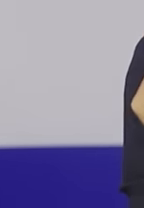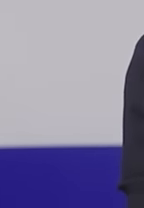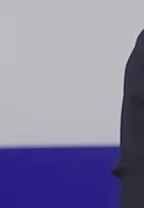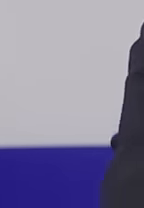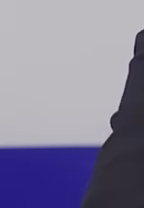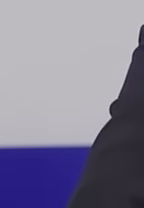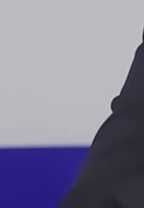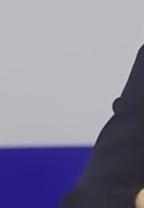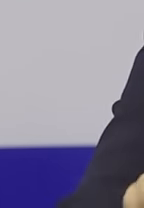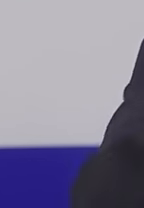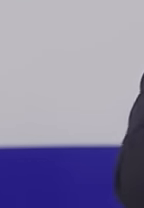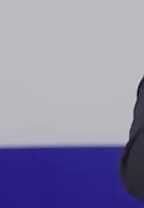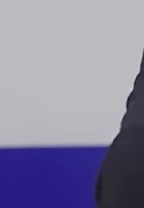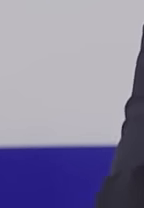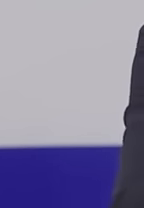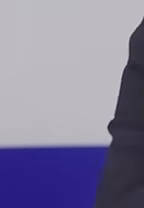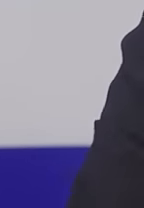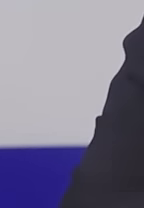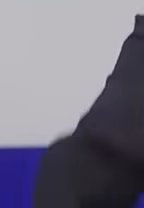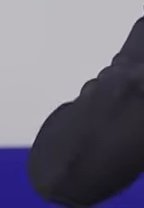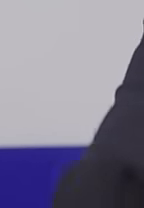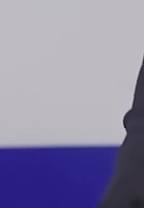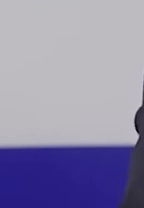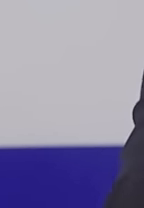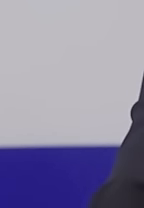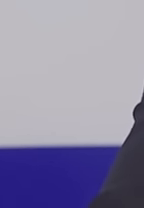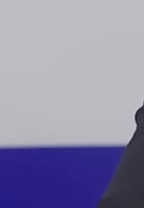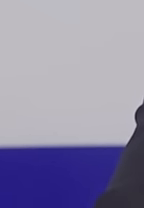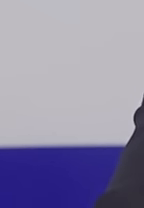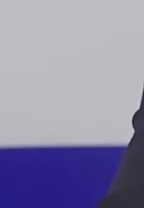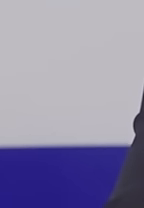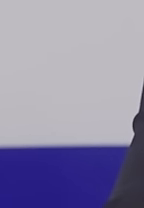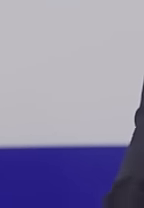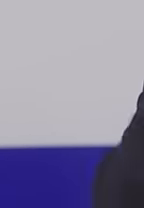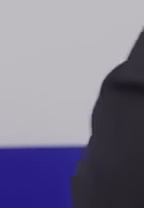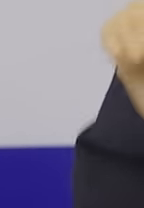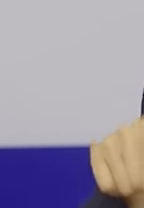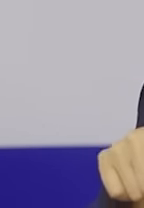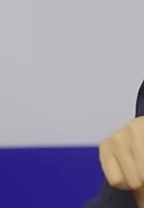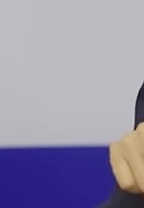저기 전남 신안에 가서도 저기